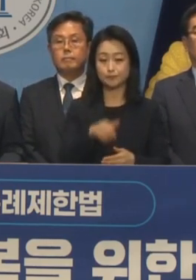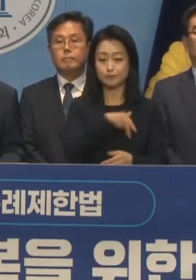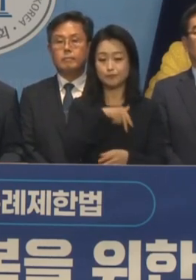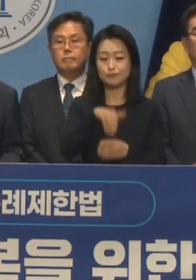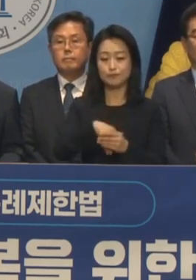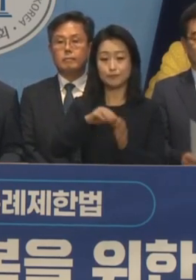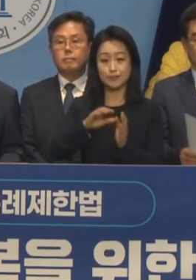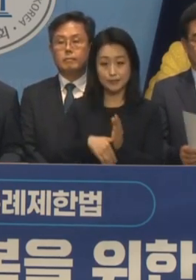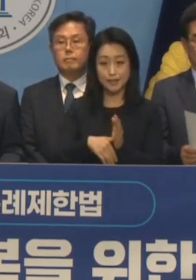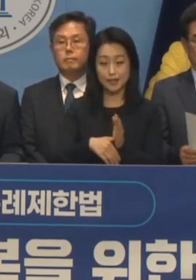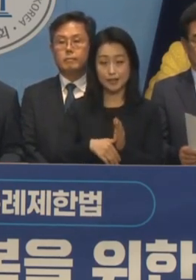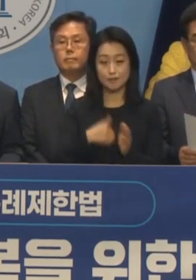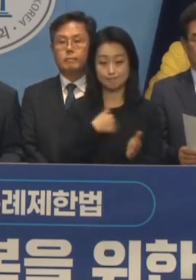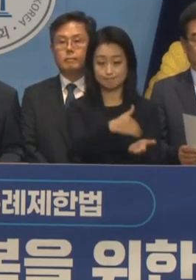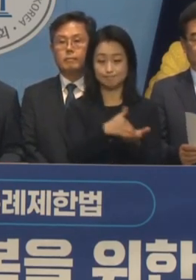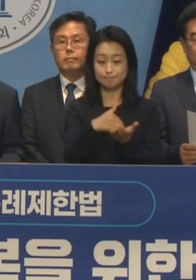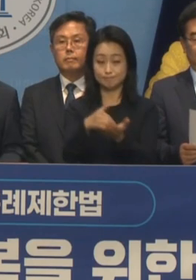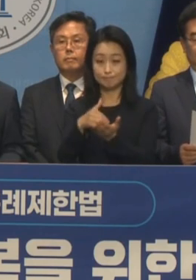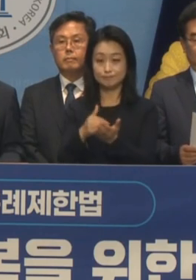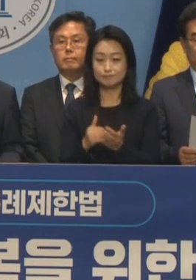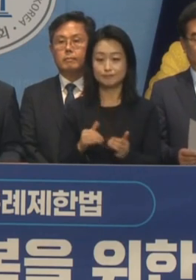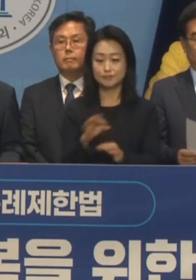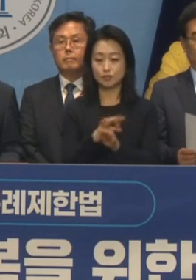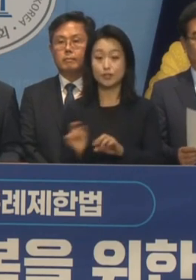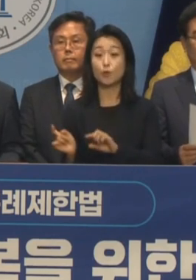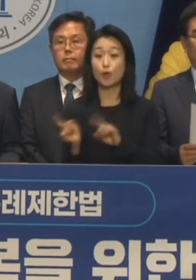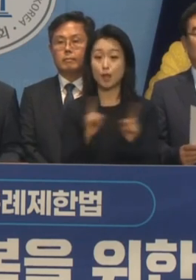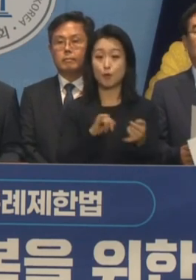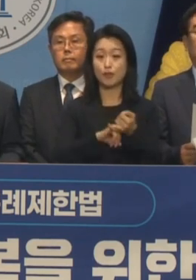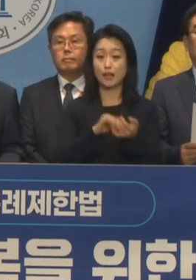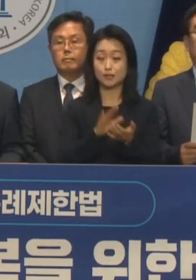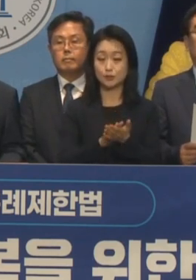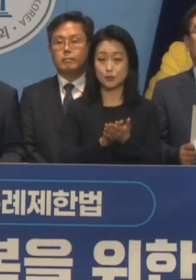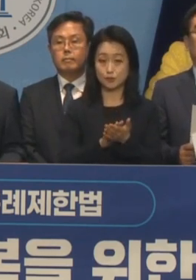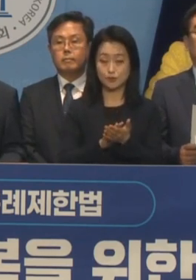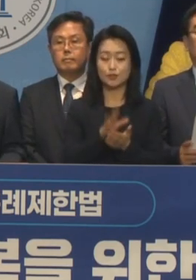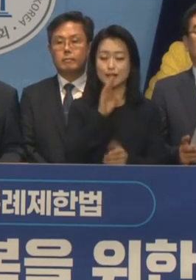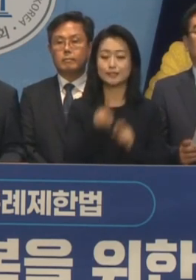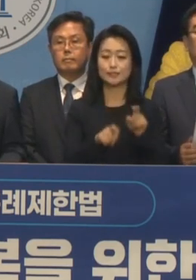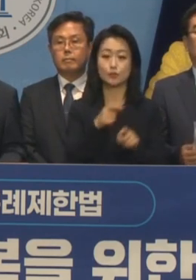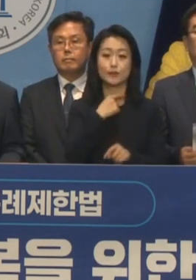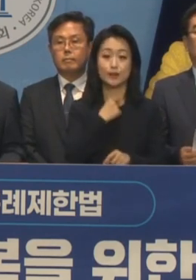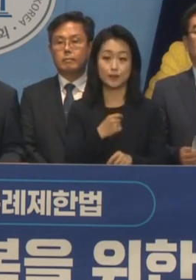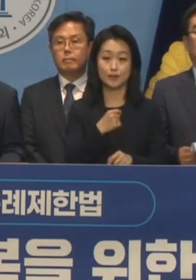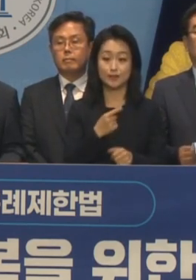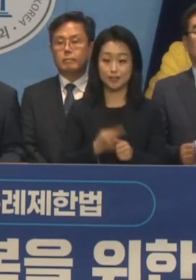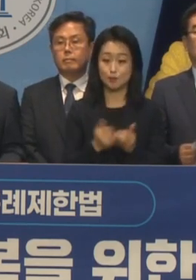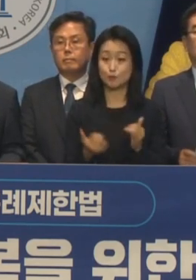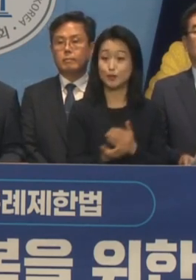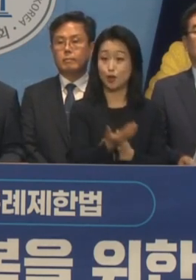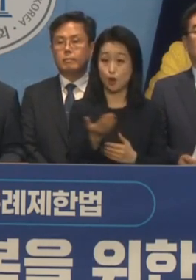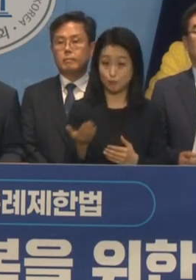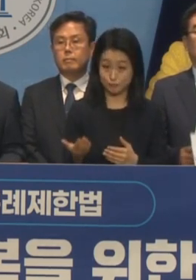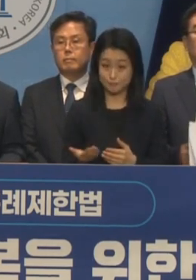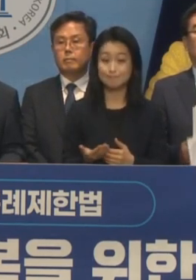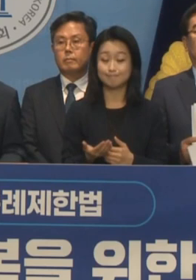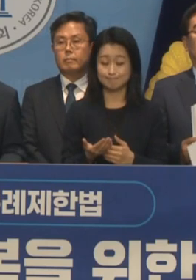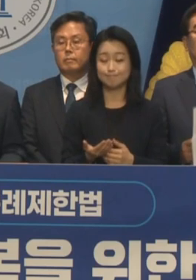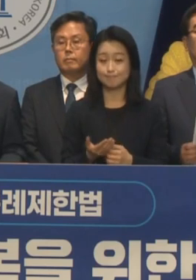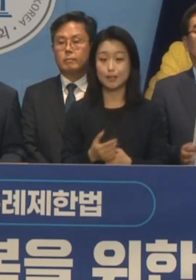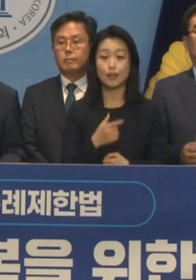과정에서 드렸던 민생경제 회복 약속을 하루라도 빨리 지키기 위해서 국민들께서 체감하실